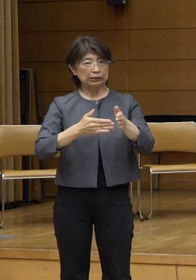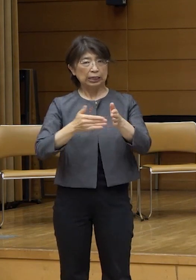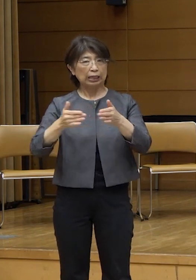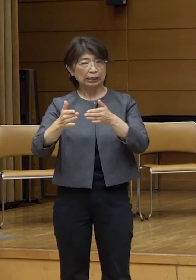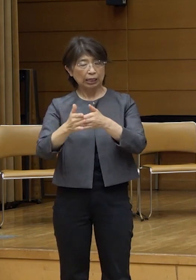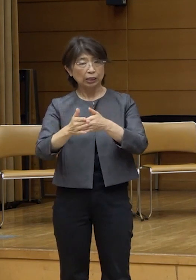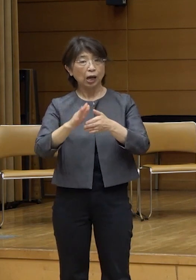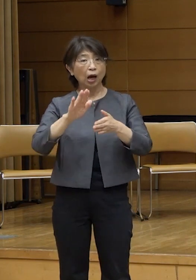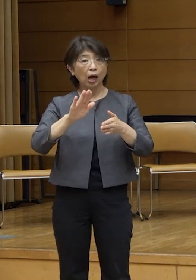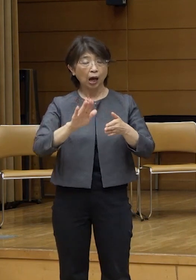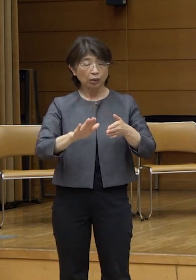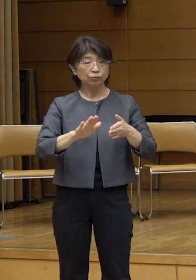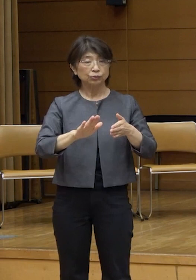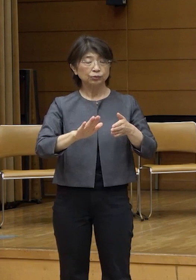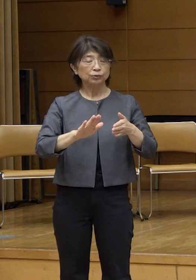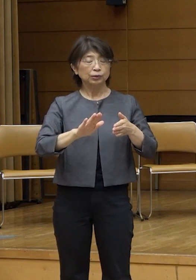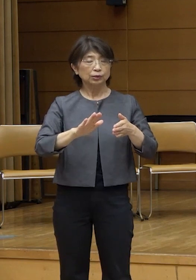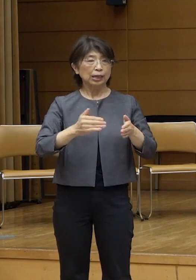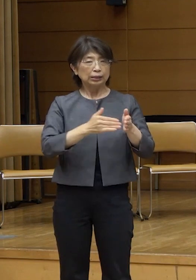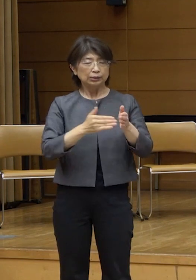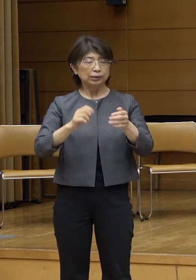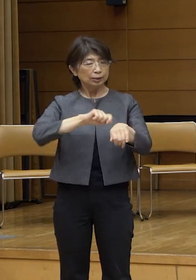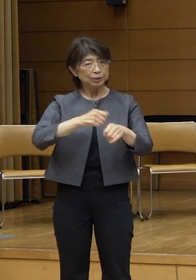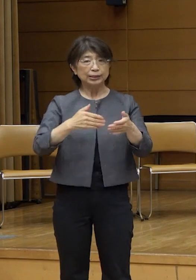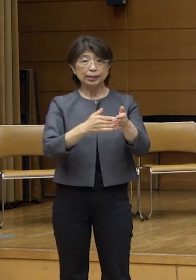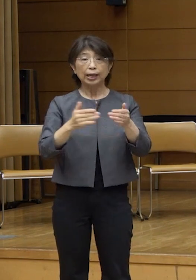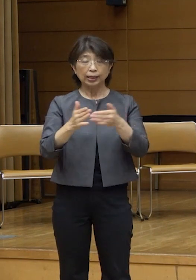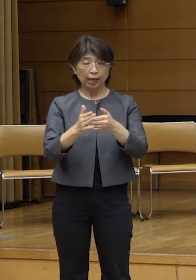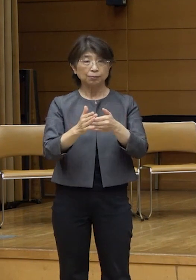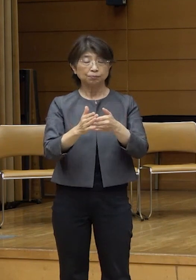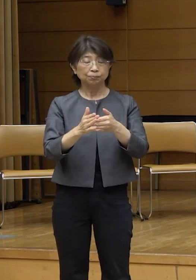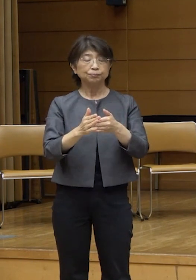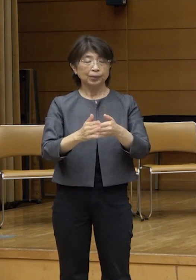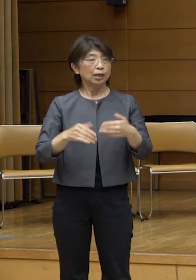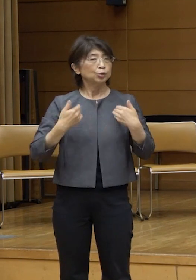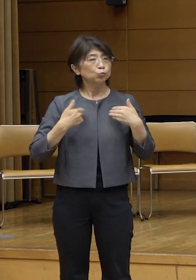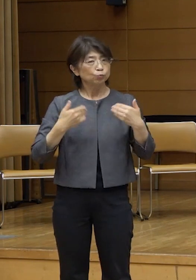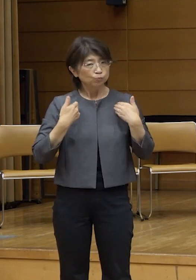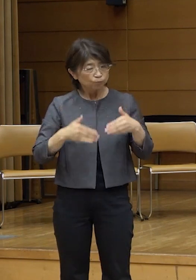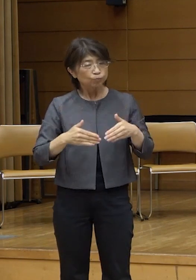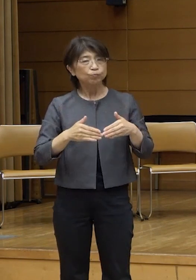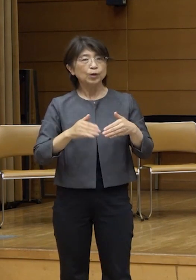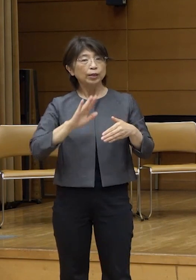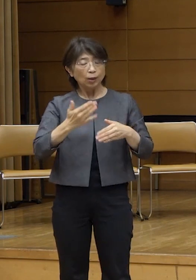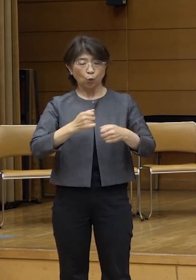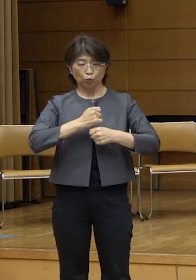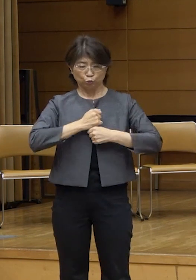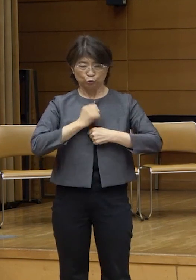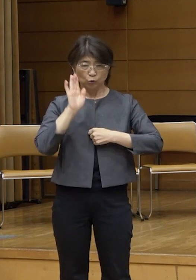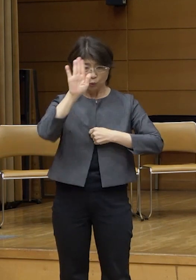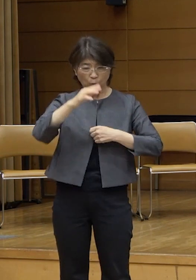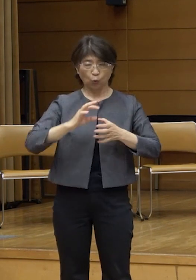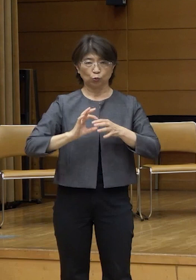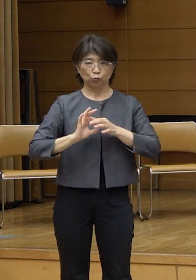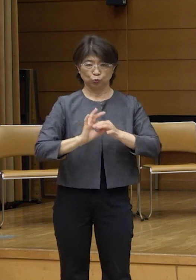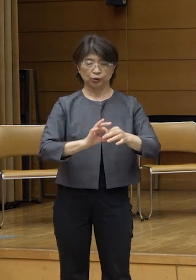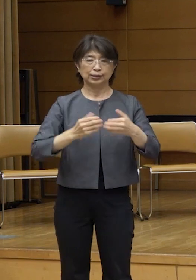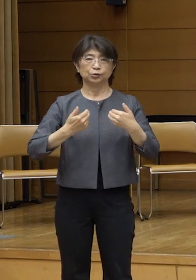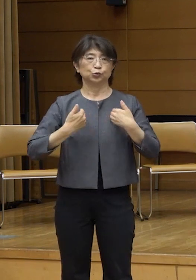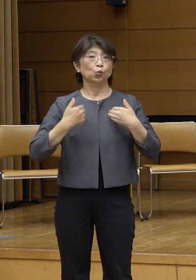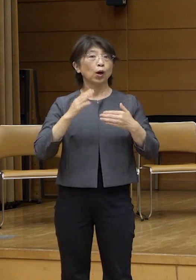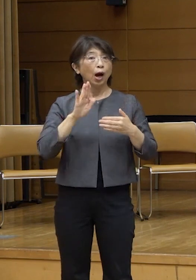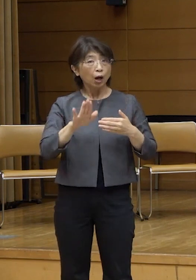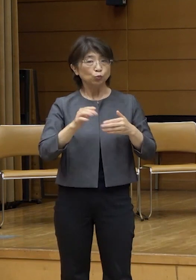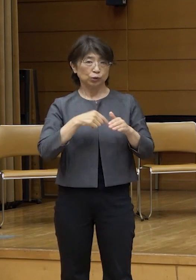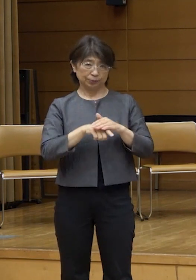ちゃいけない病気ではなくなったというところなので、そこを注意しながら、私たちも皆さんの、今後の様